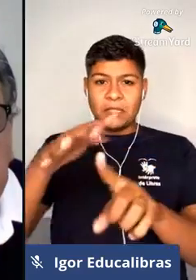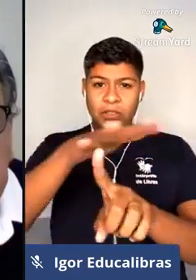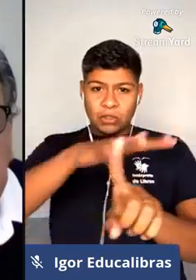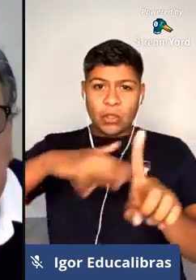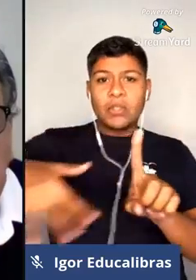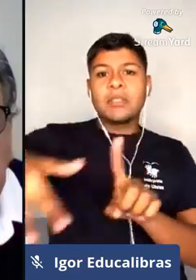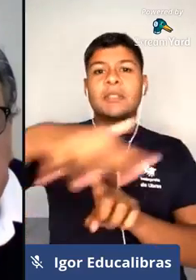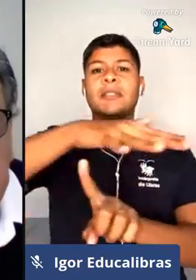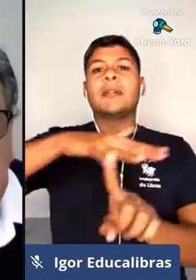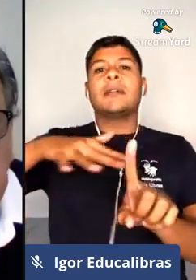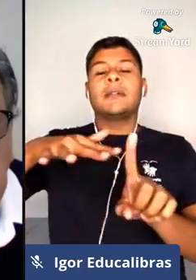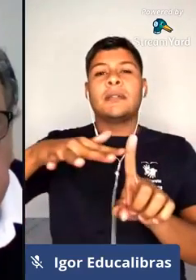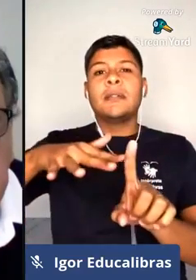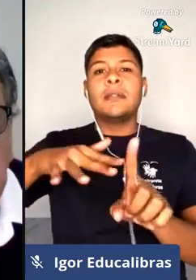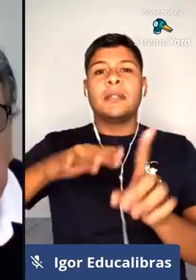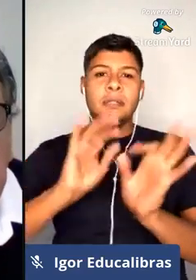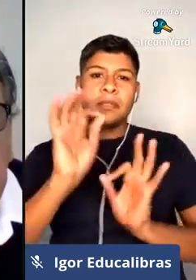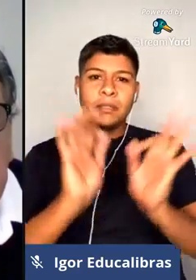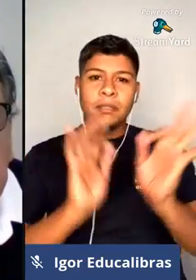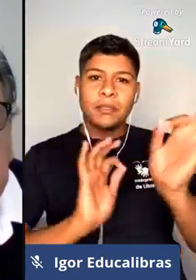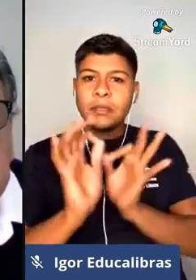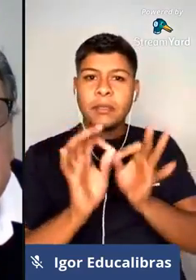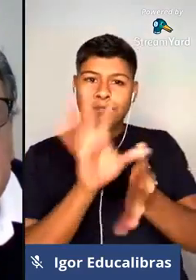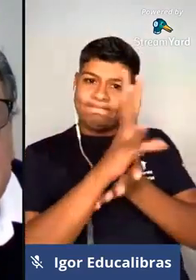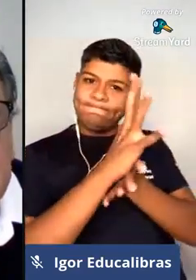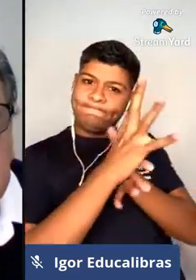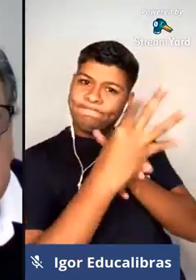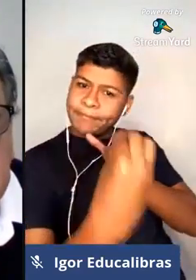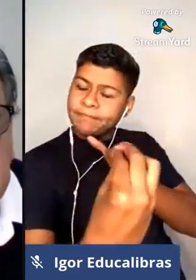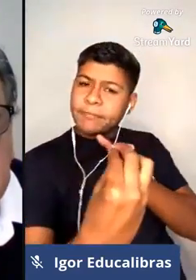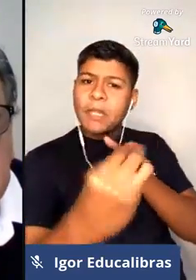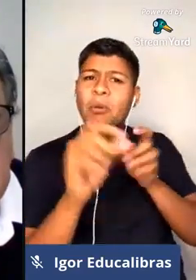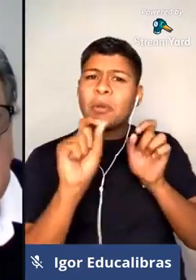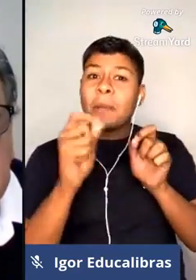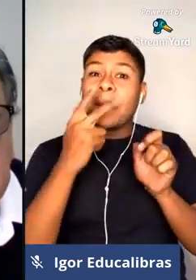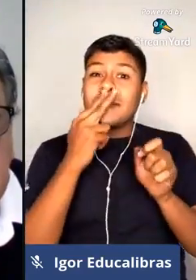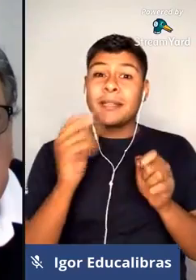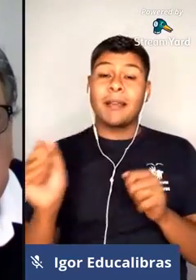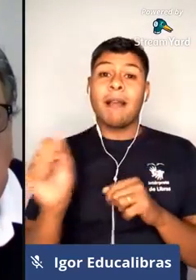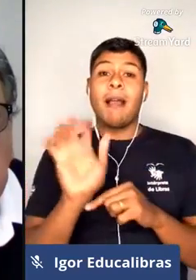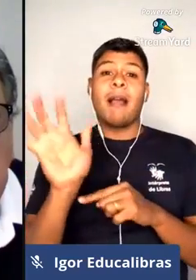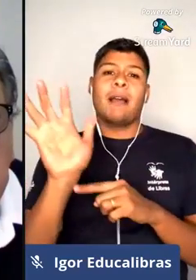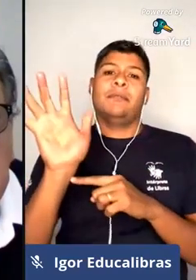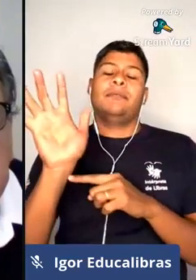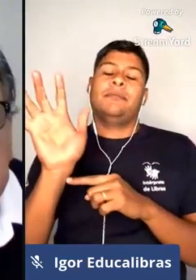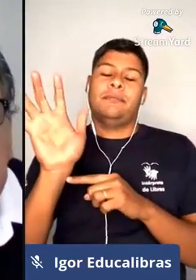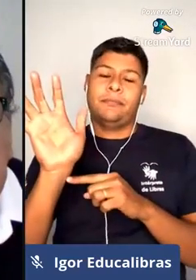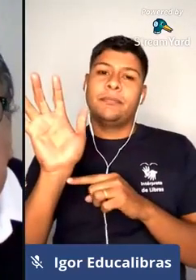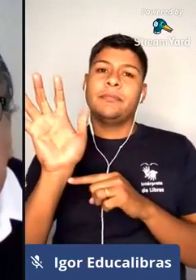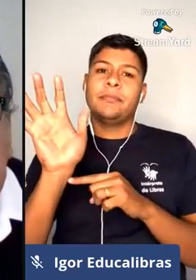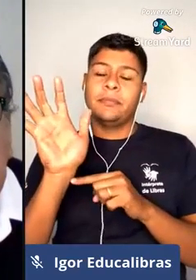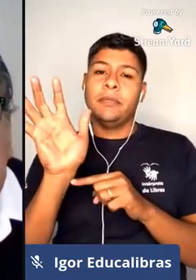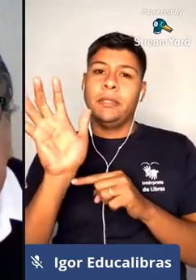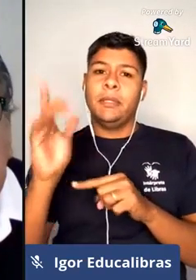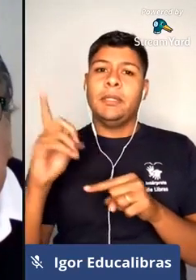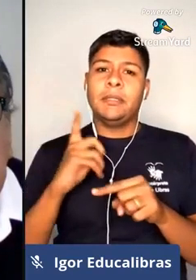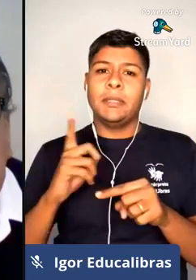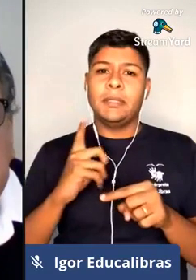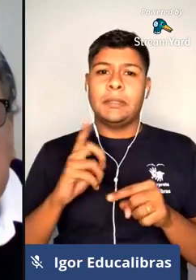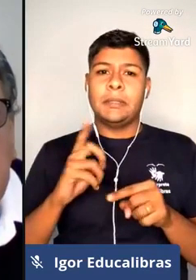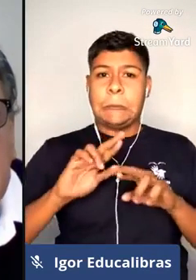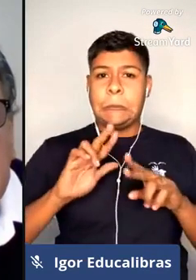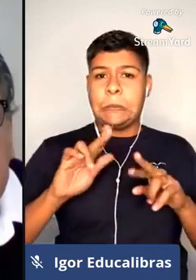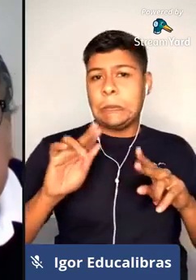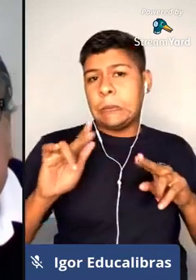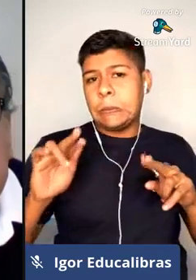estrutural, neste modelo, né, elas custam caro, muito caro. Tem números